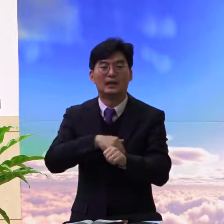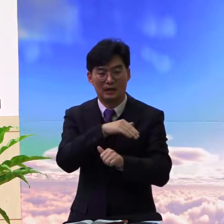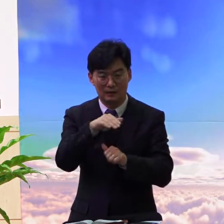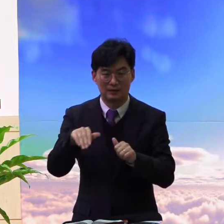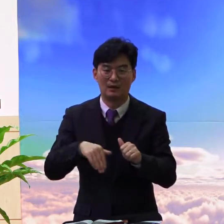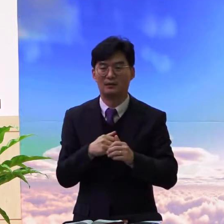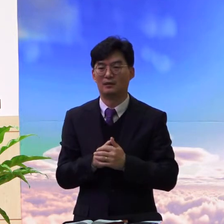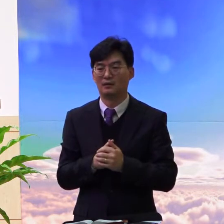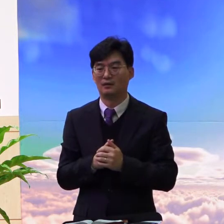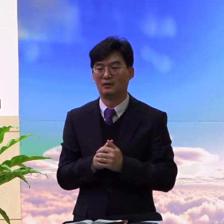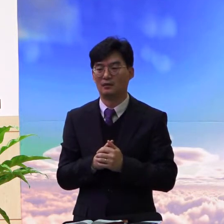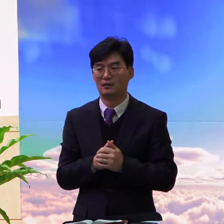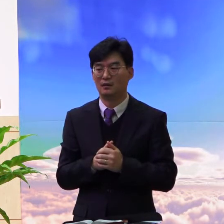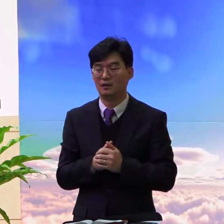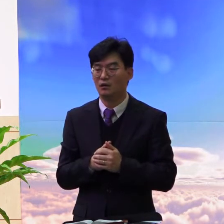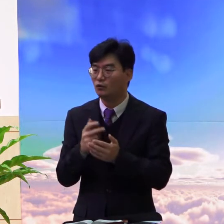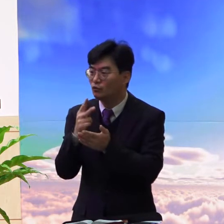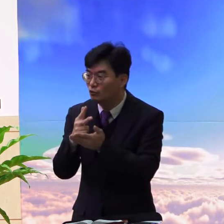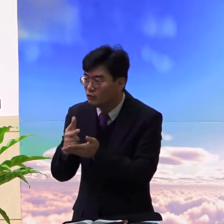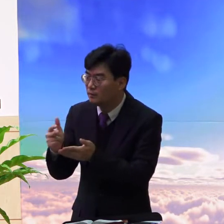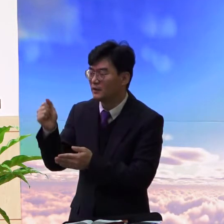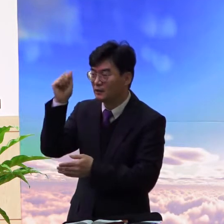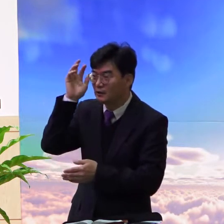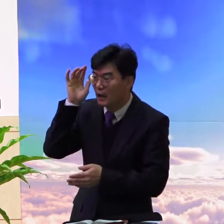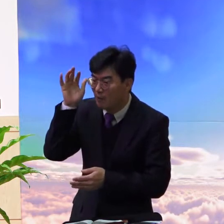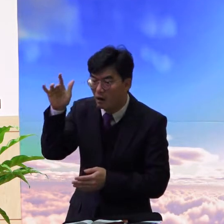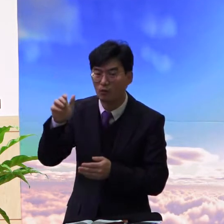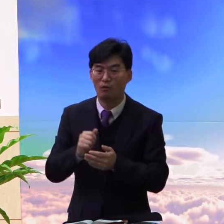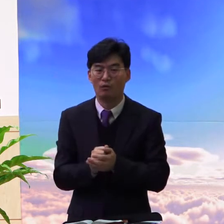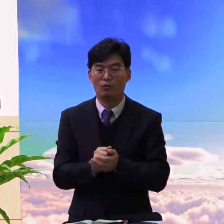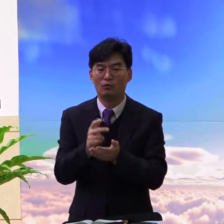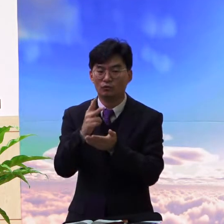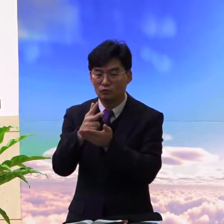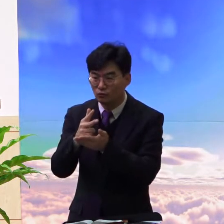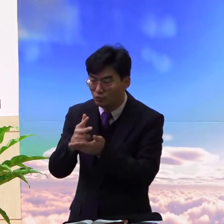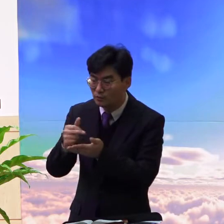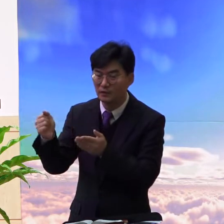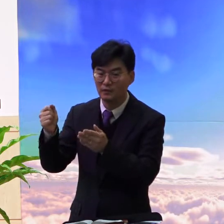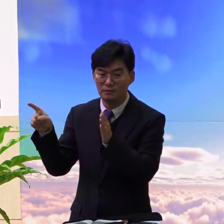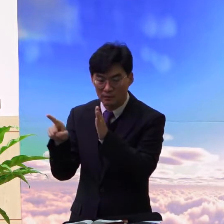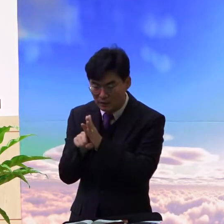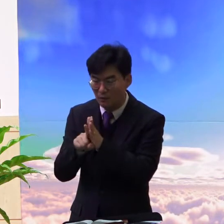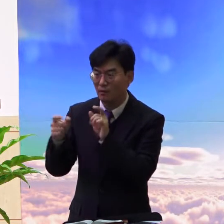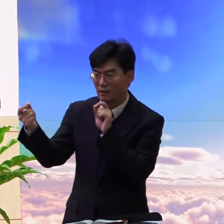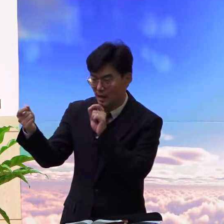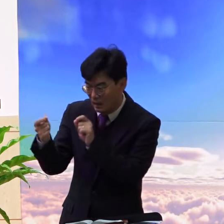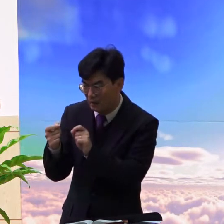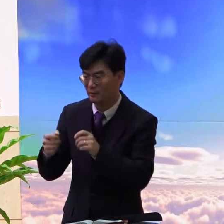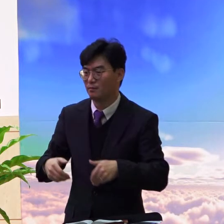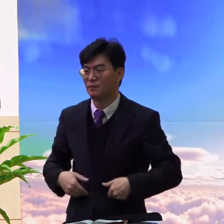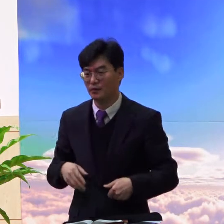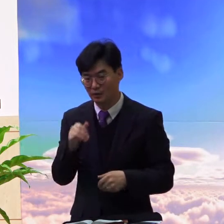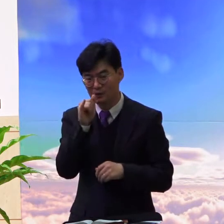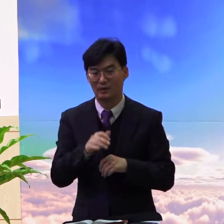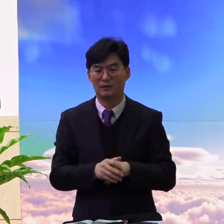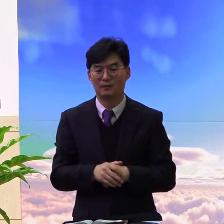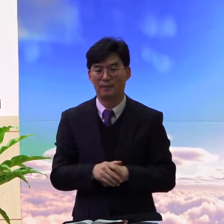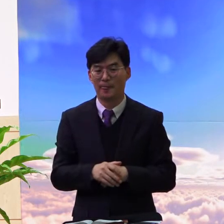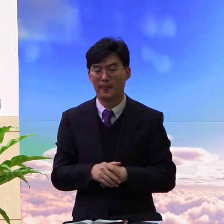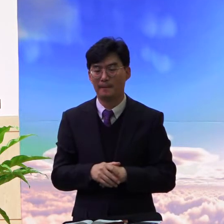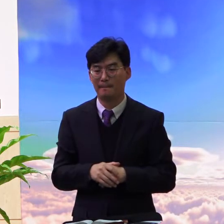길은 오직 주님을 사모하고 주님께로 더 가까이 나아가는 것입니다. 다윗이